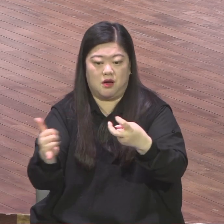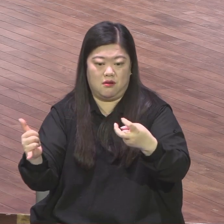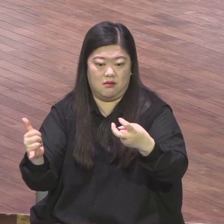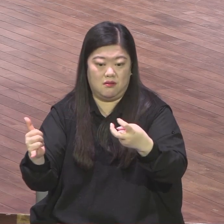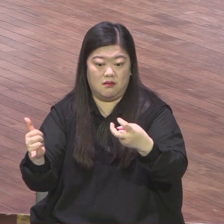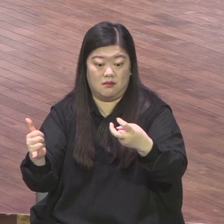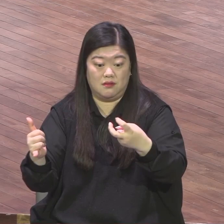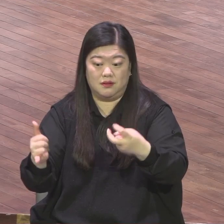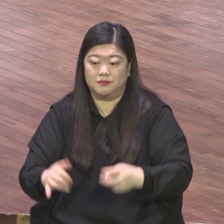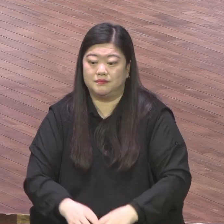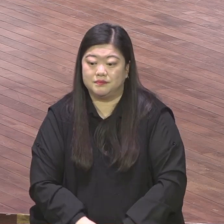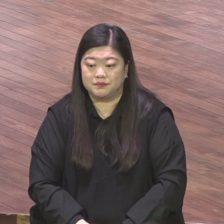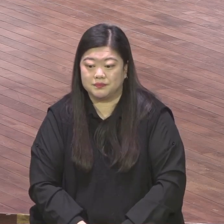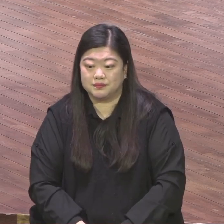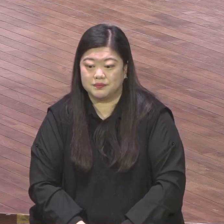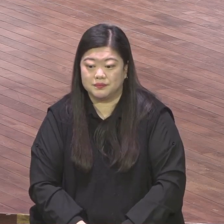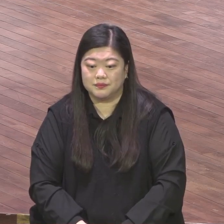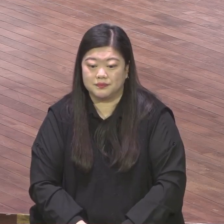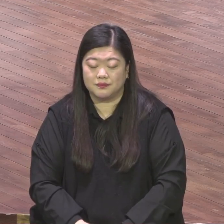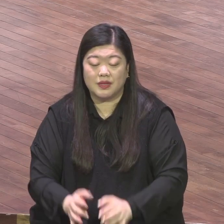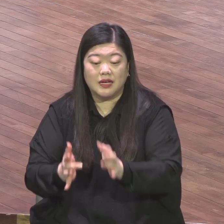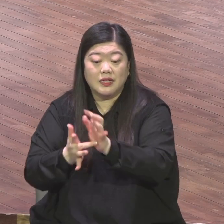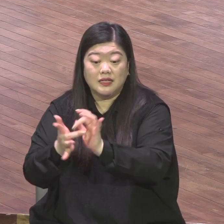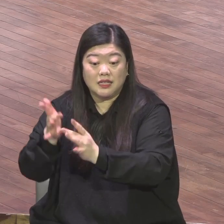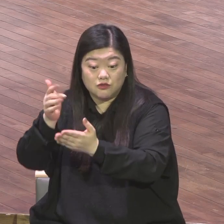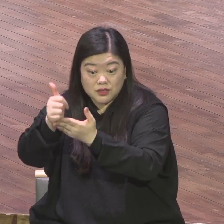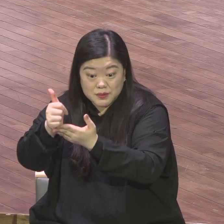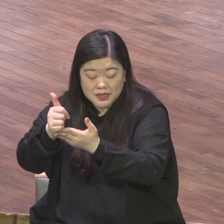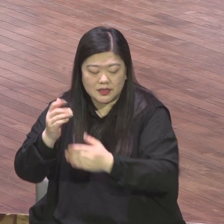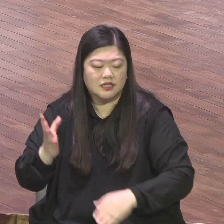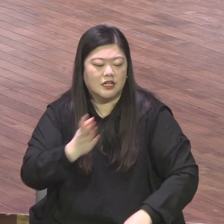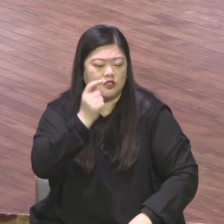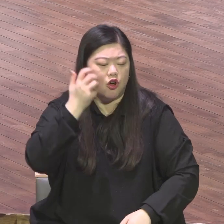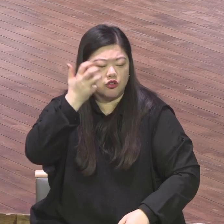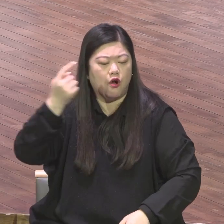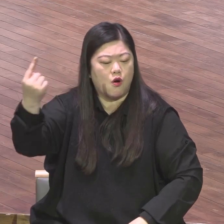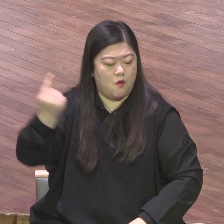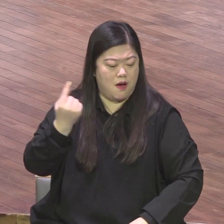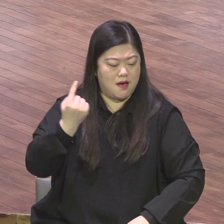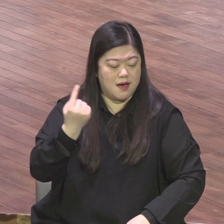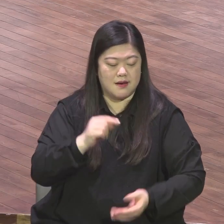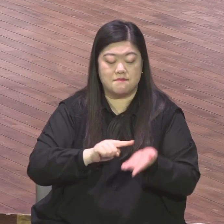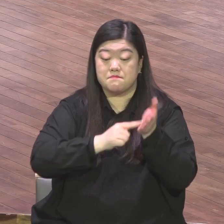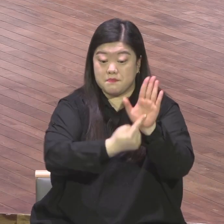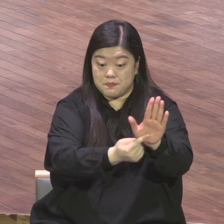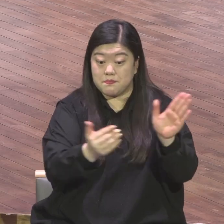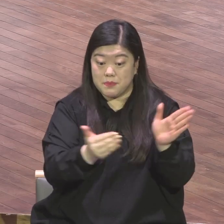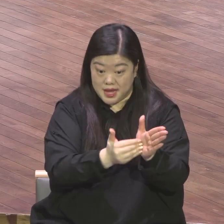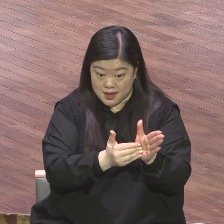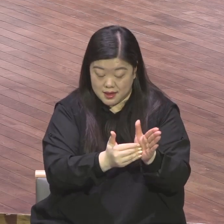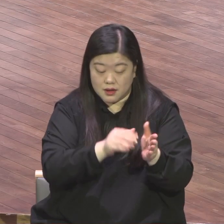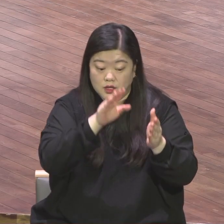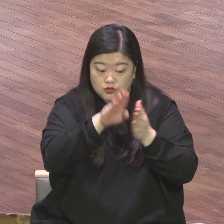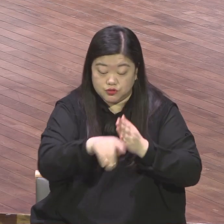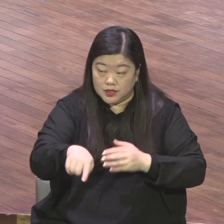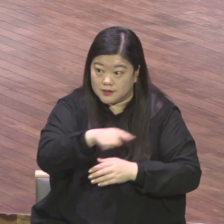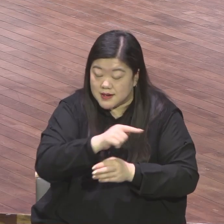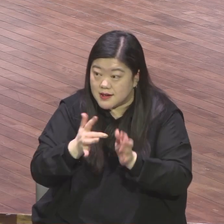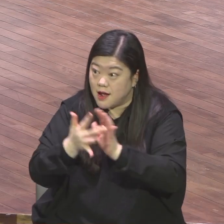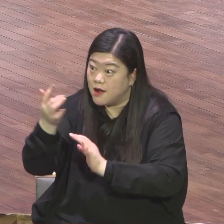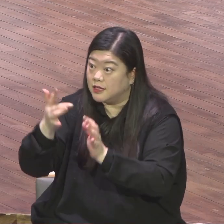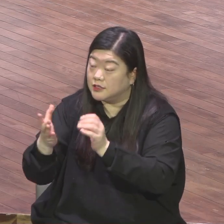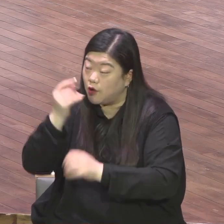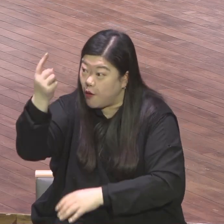기도. 예수님께서 약속하신 성령 기다린 것이 막연한 기다림이 아니었어요. 기도의 줄을 붙잡은